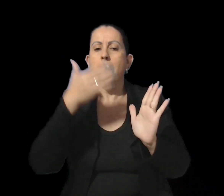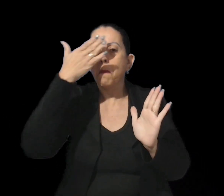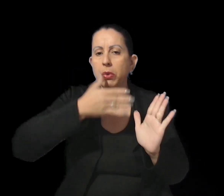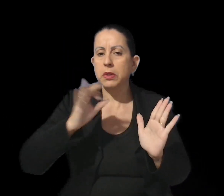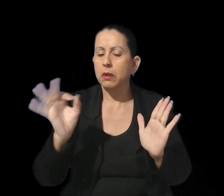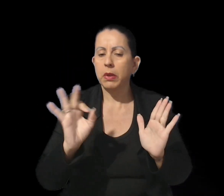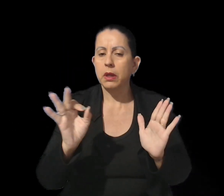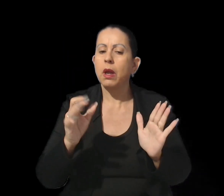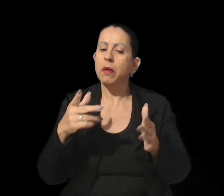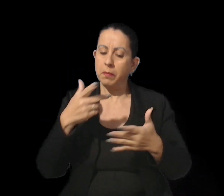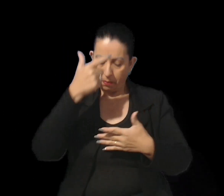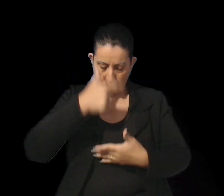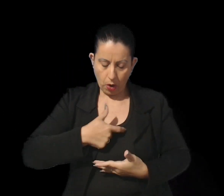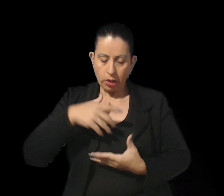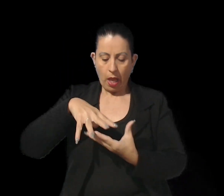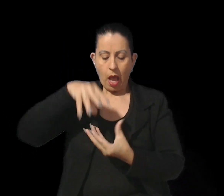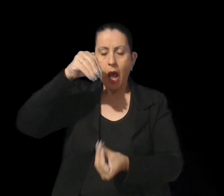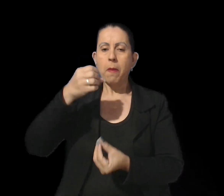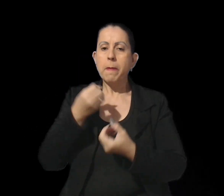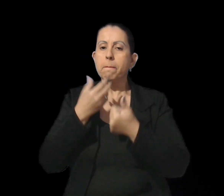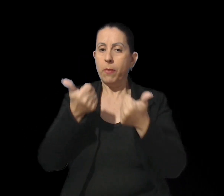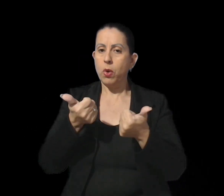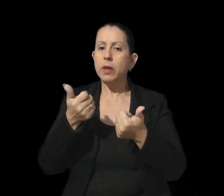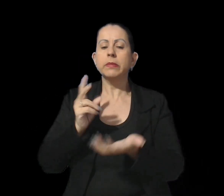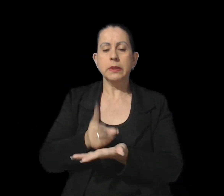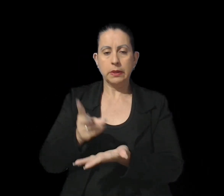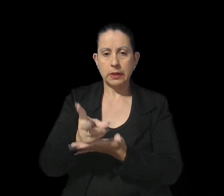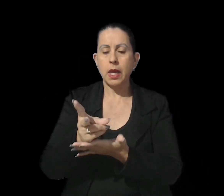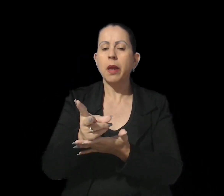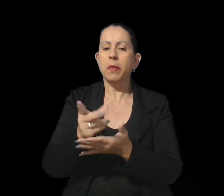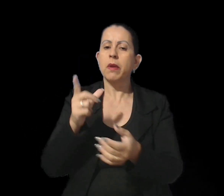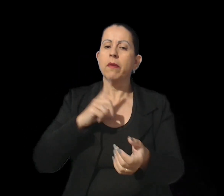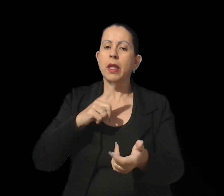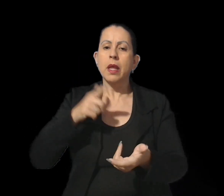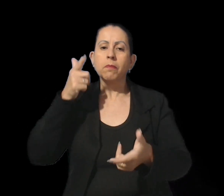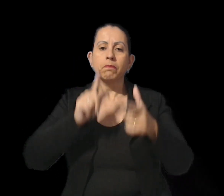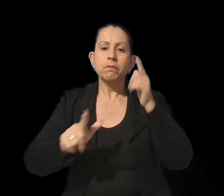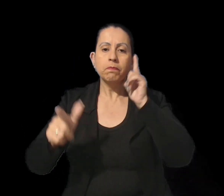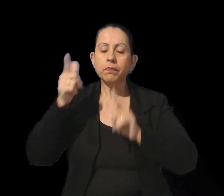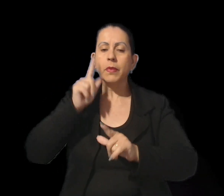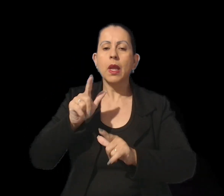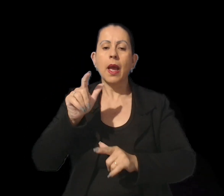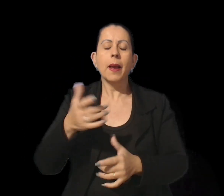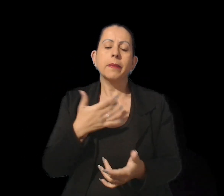de alma, conquistará sempre a simpatia das pessoas imparciais.